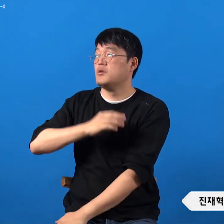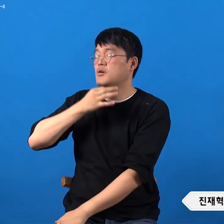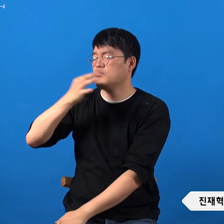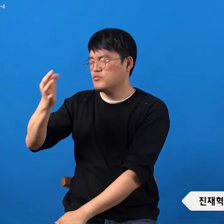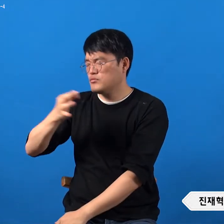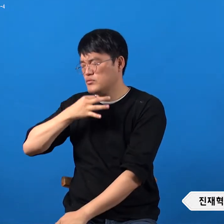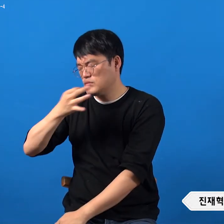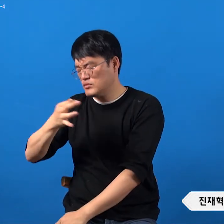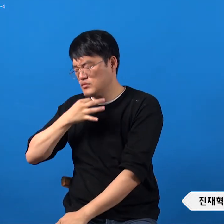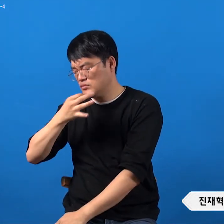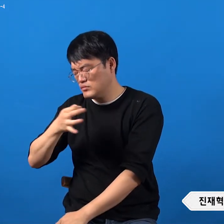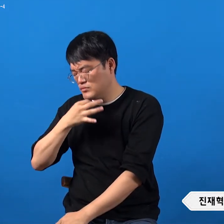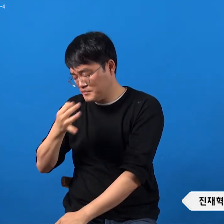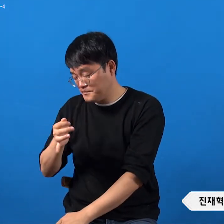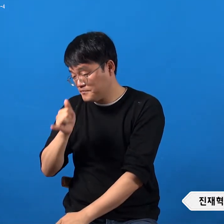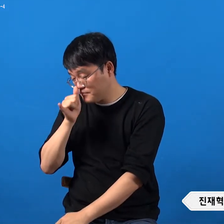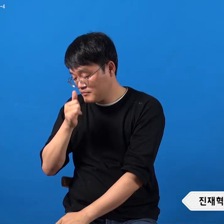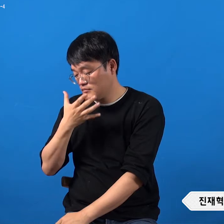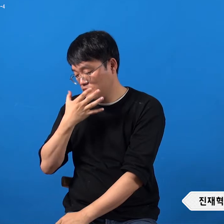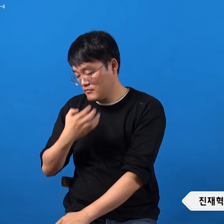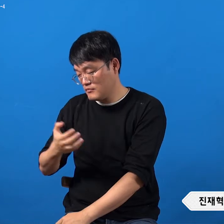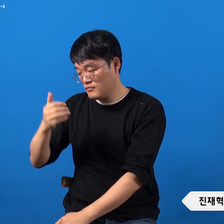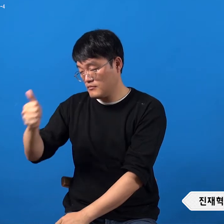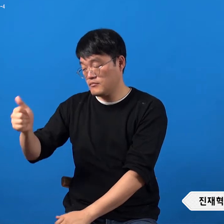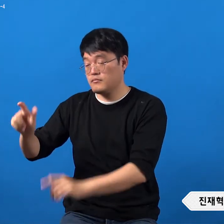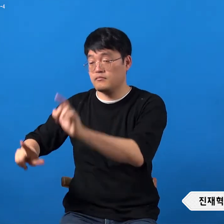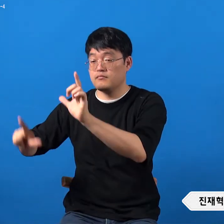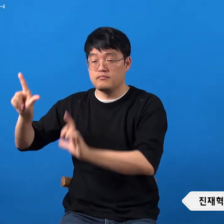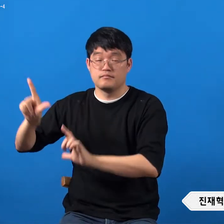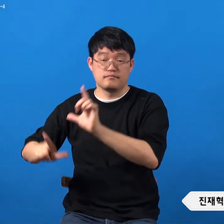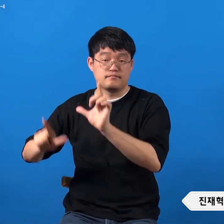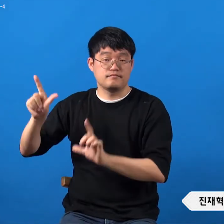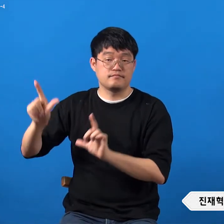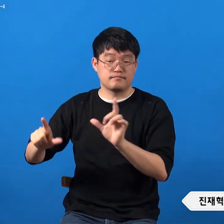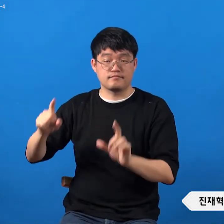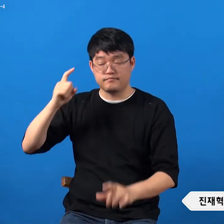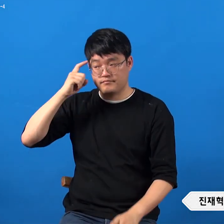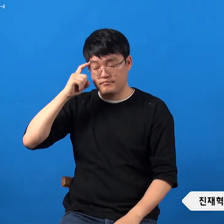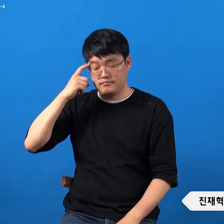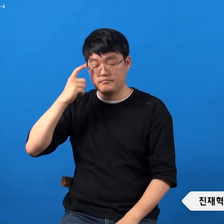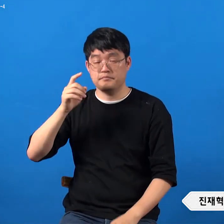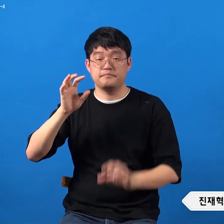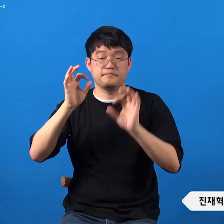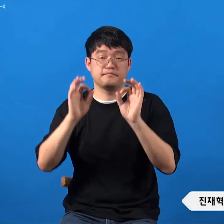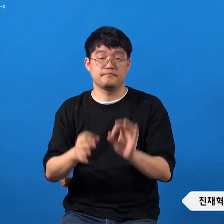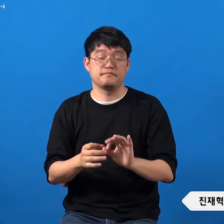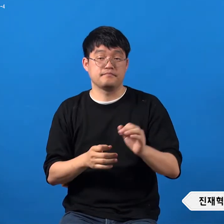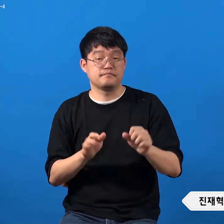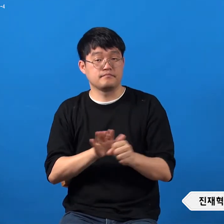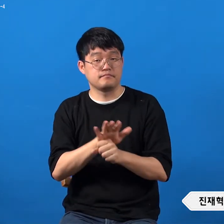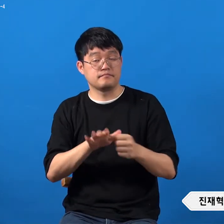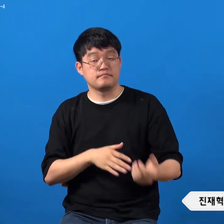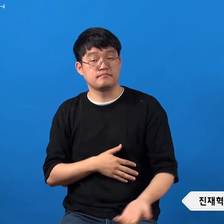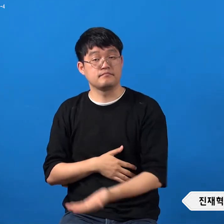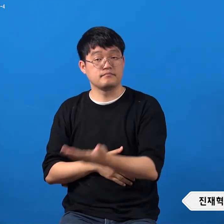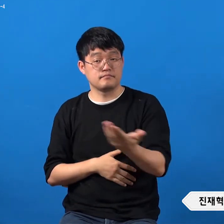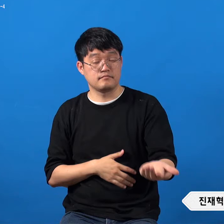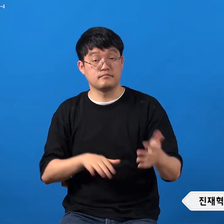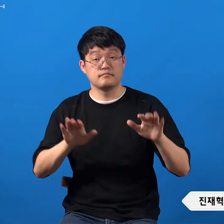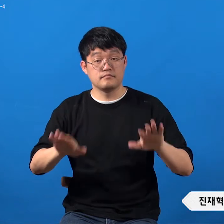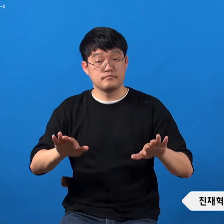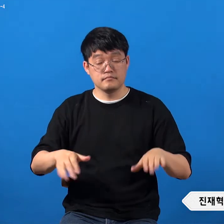수 있었던 아브라함의 모습을 우리는 생각해 봅니다. 사랑하는 여러분,